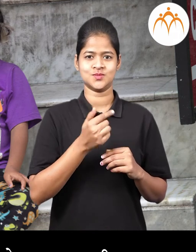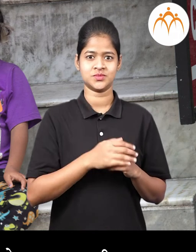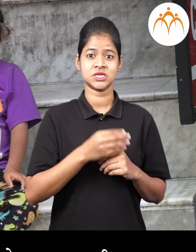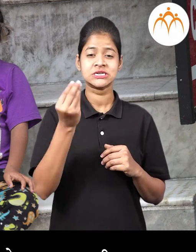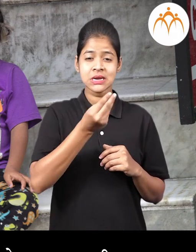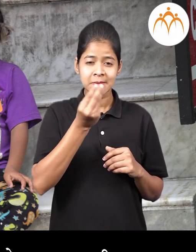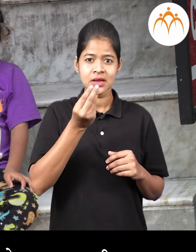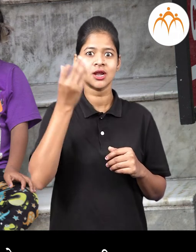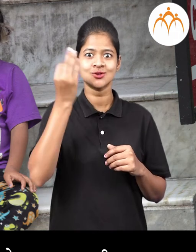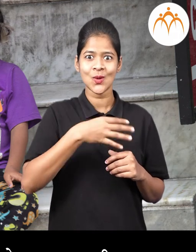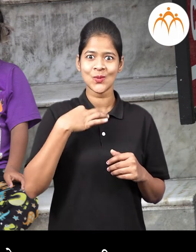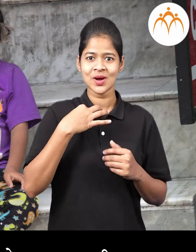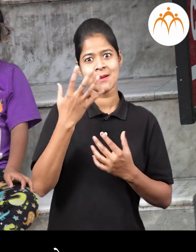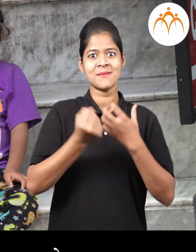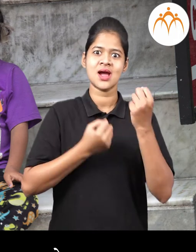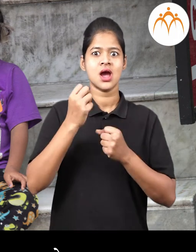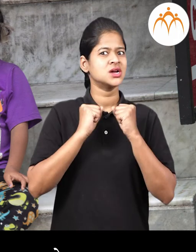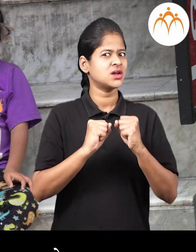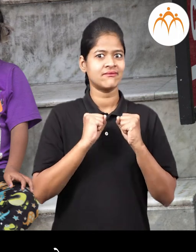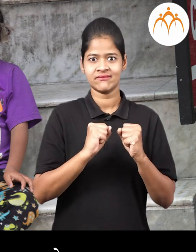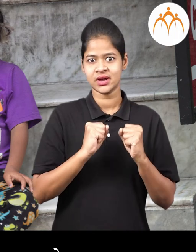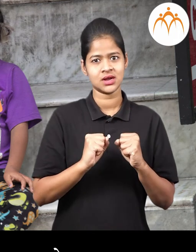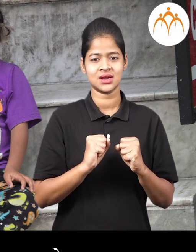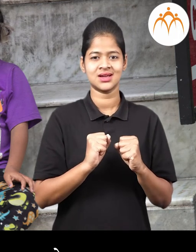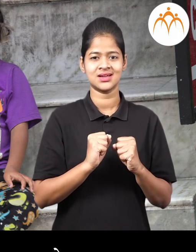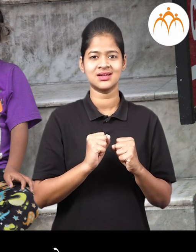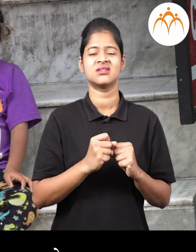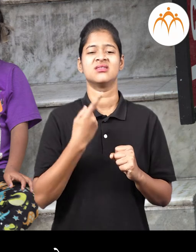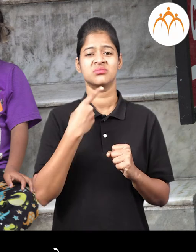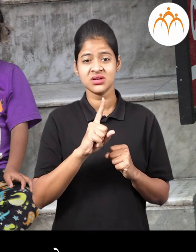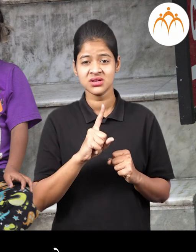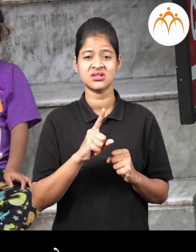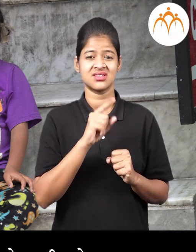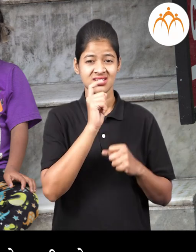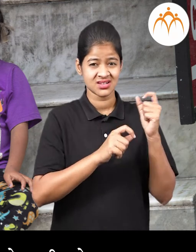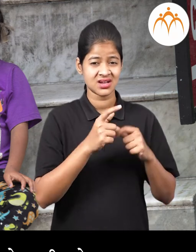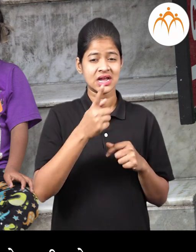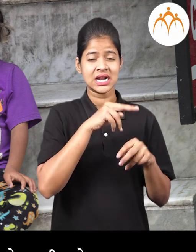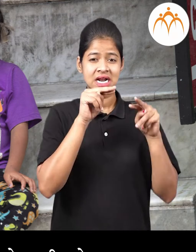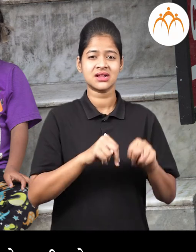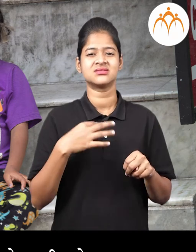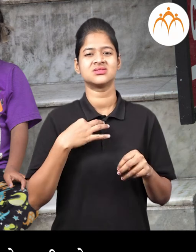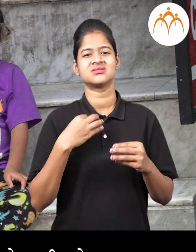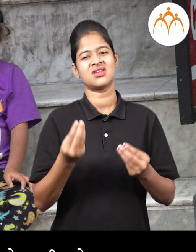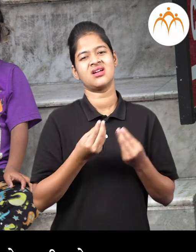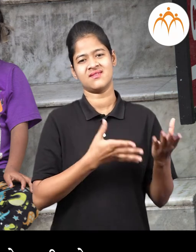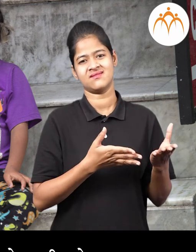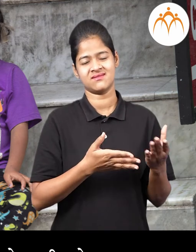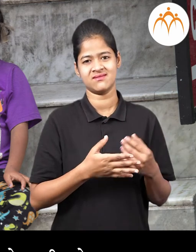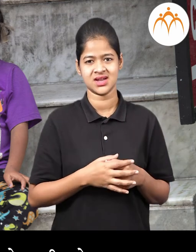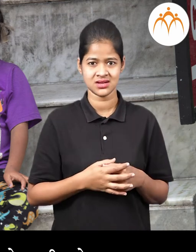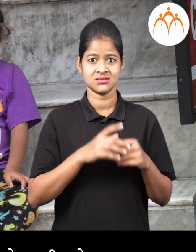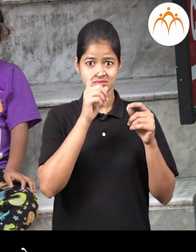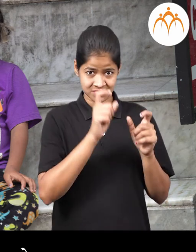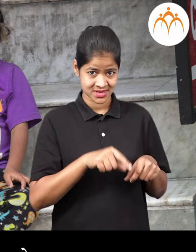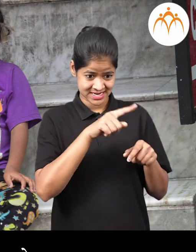કપડે વિકત ઘેવુ શકત નઈ માત્ર ત્યાના કપડેનચી ગરજ આસ્ત આશા ગરજ વંતા વયક્તી ના આપલે